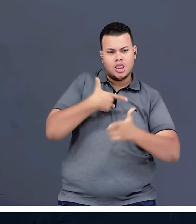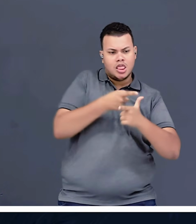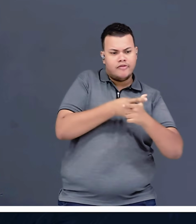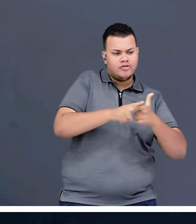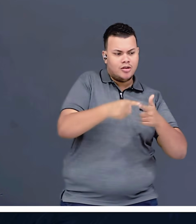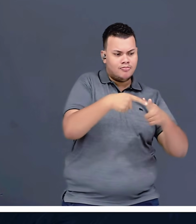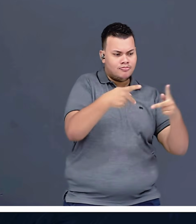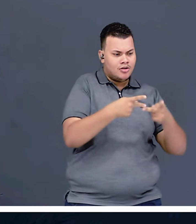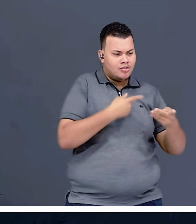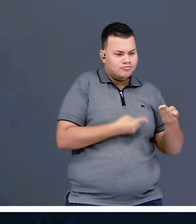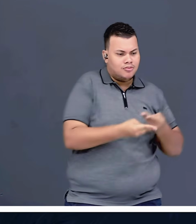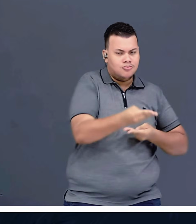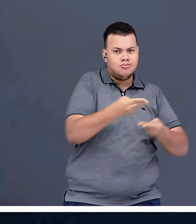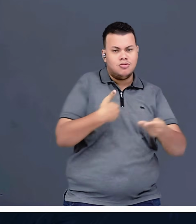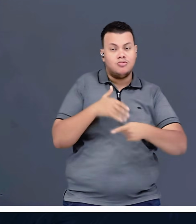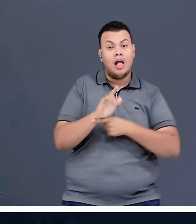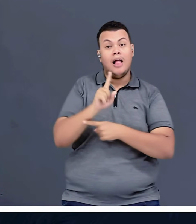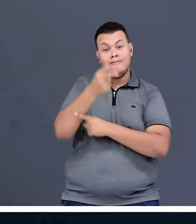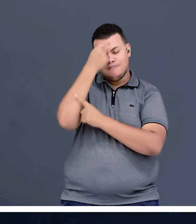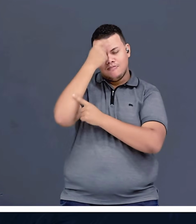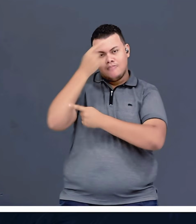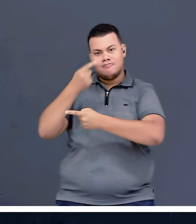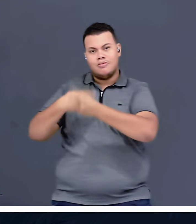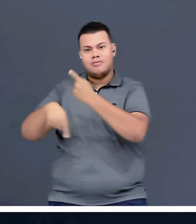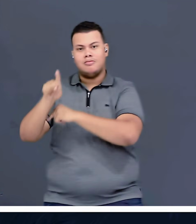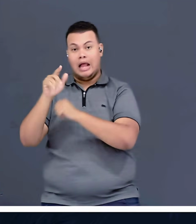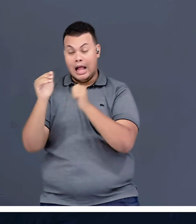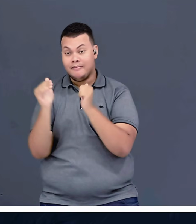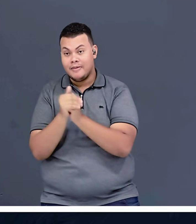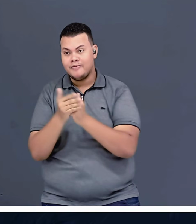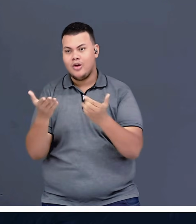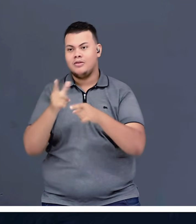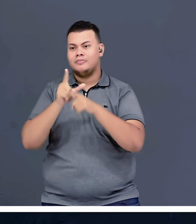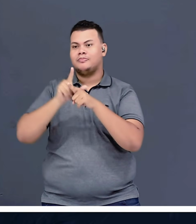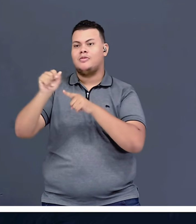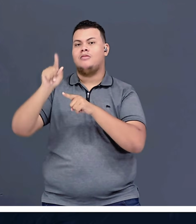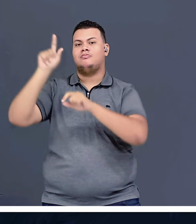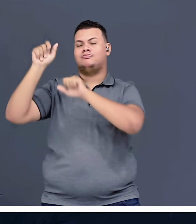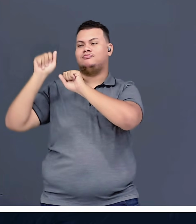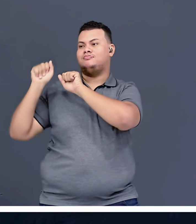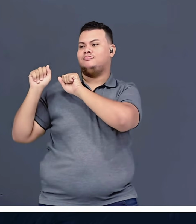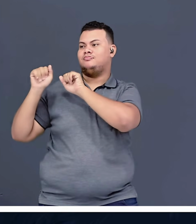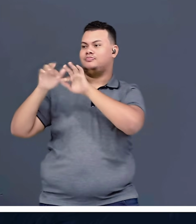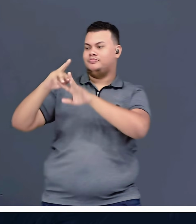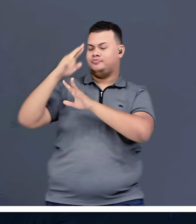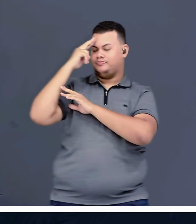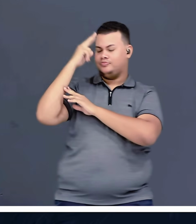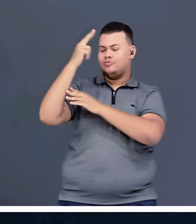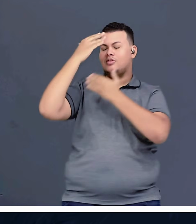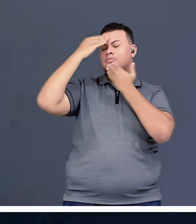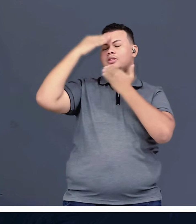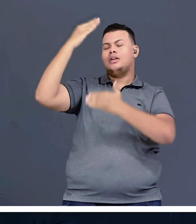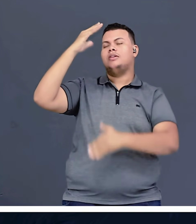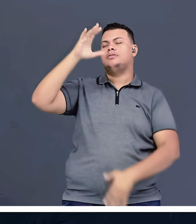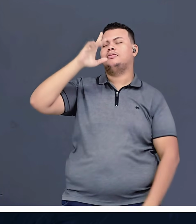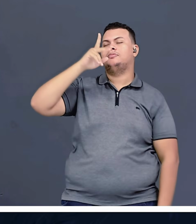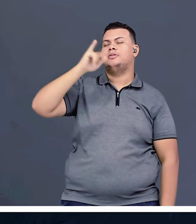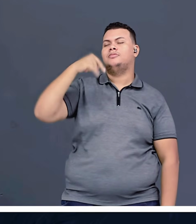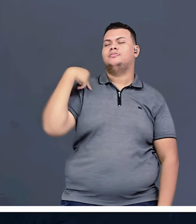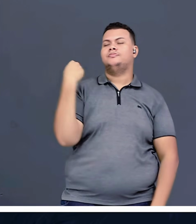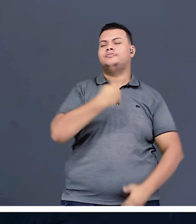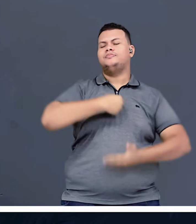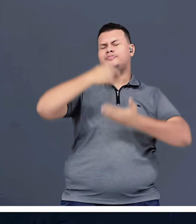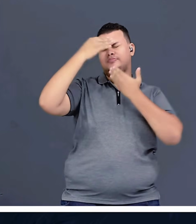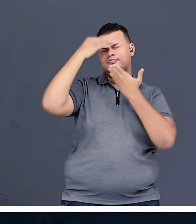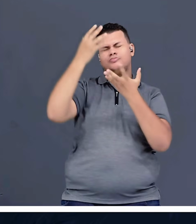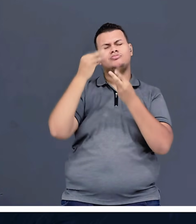prato. Essa é a mentalidade de abundância. Pode dizer amém? Vamos para casa debaixo da bênção do Senhor. Obrigado, Pai, te